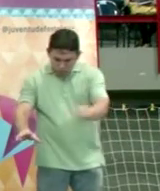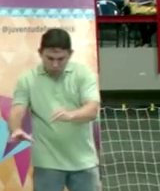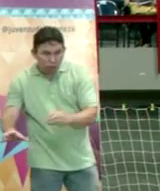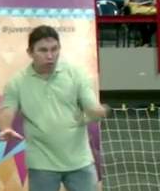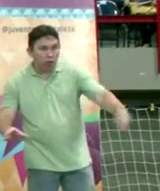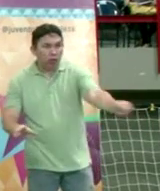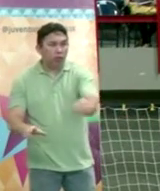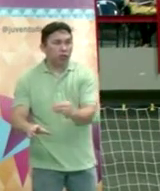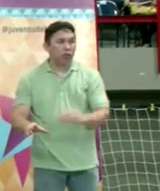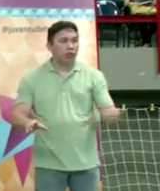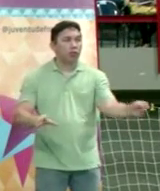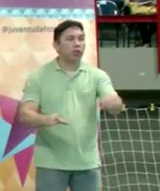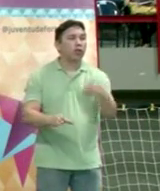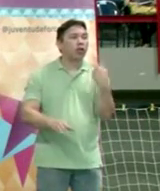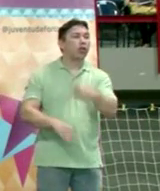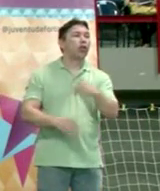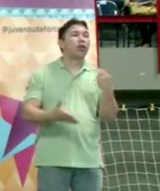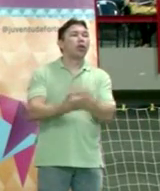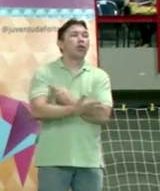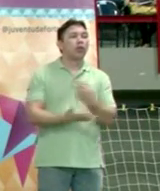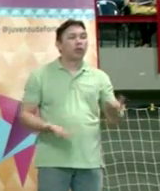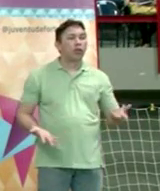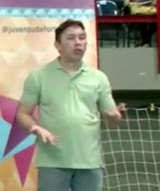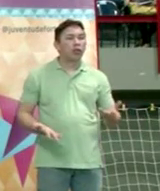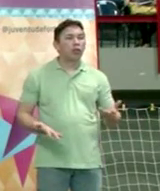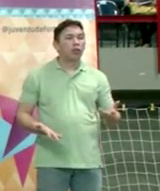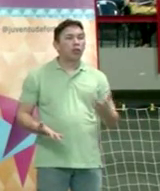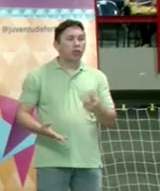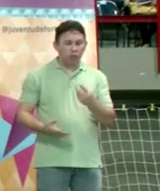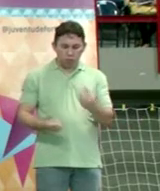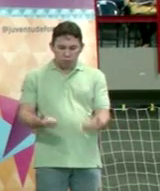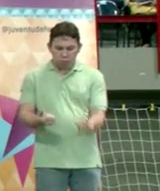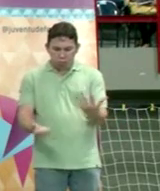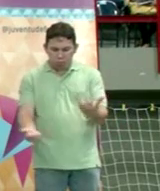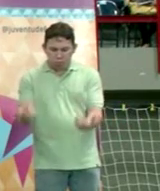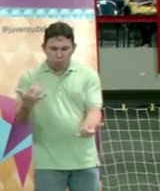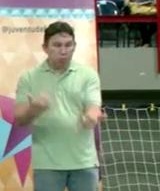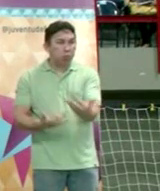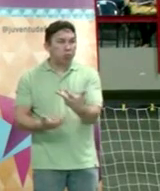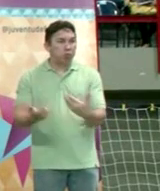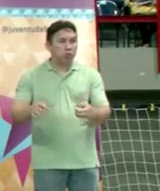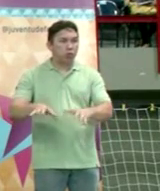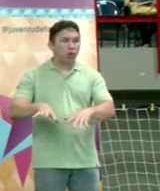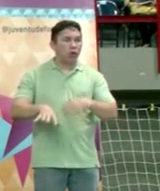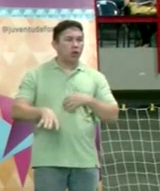toma um banho de álcool, o que é que ocorre? Esse álcool vai vaporizar.